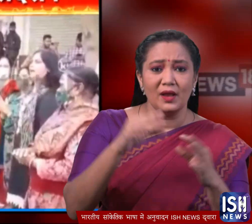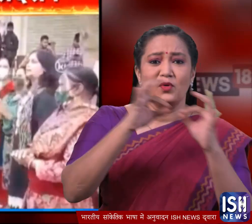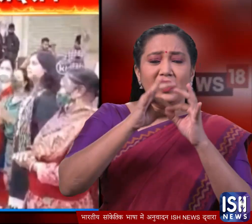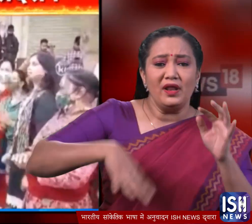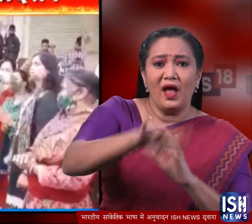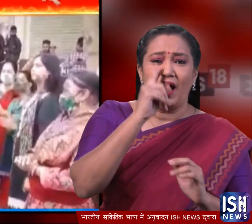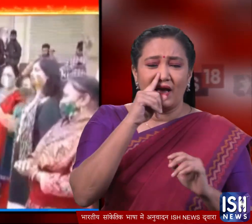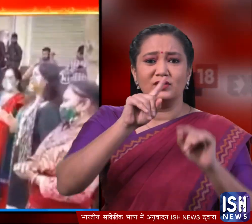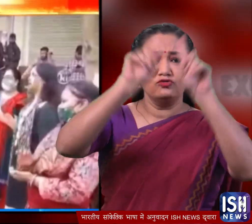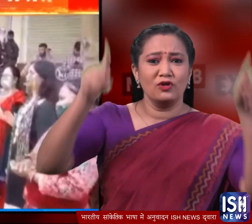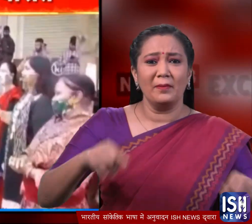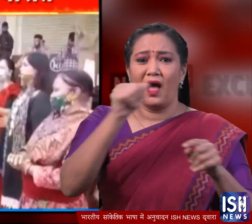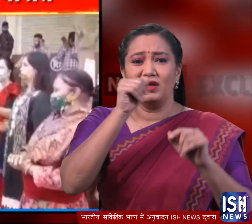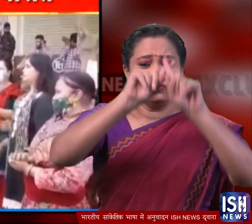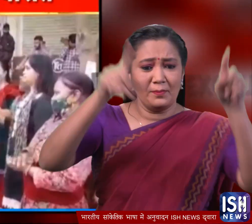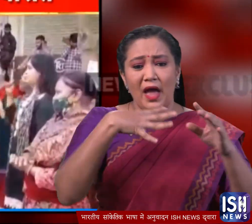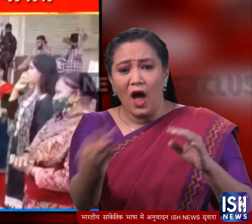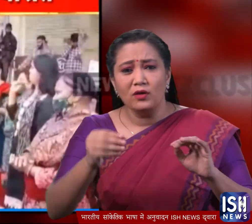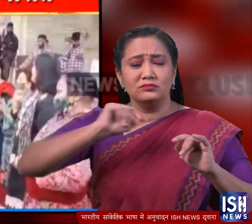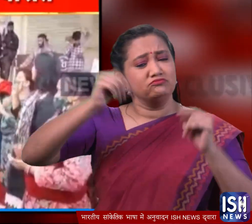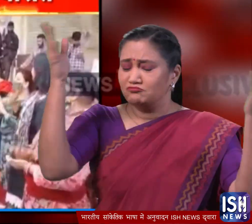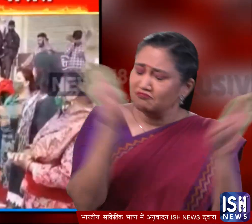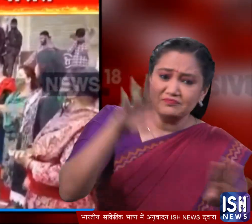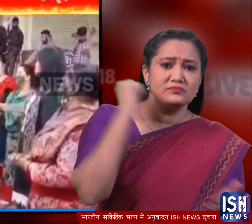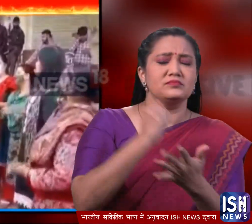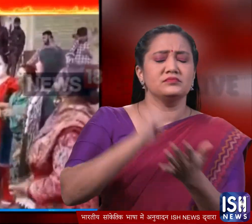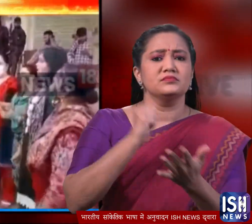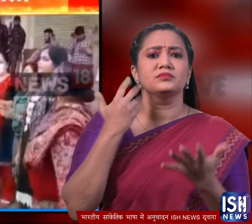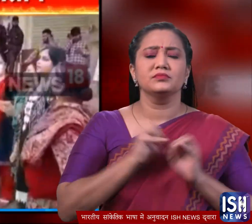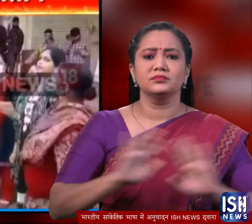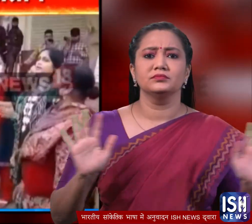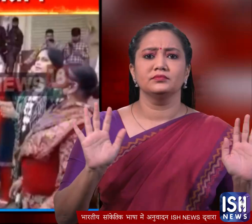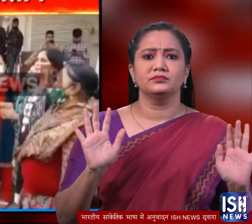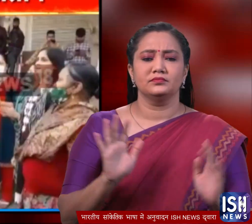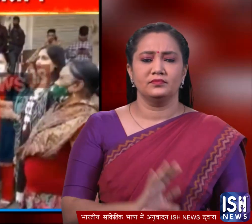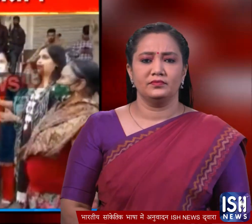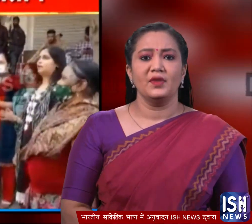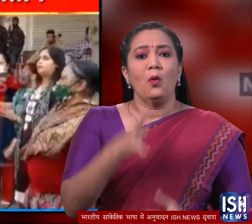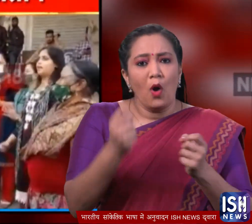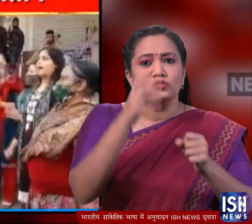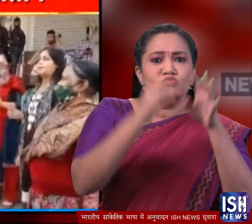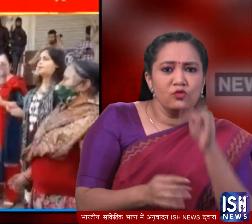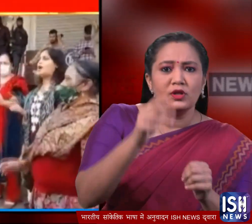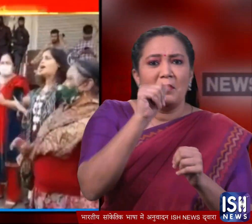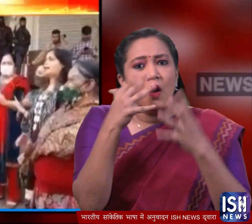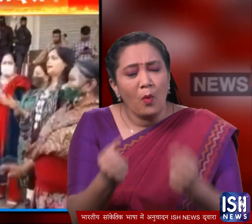बुराड़ी में तो महिलाएं शराब की एक दुकान के सामने पहुंच गईं और उसे बंद करने की मांग करने लगीं। चाहिए, पानी